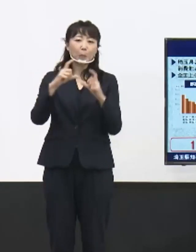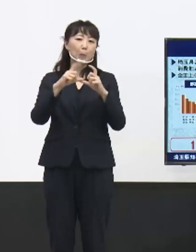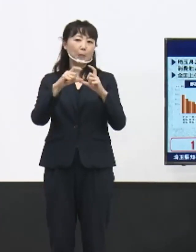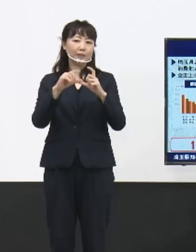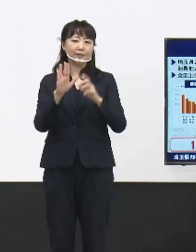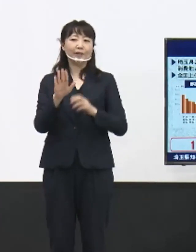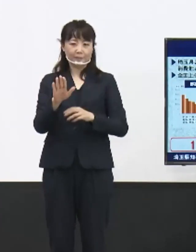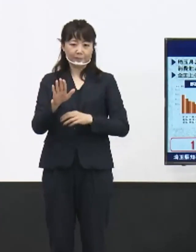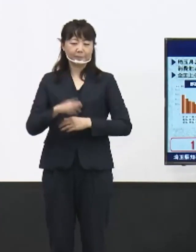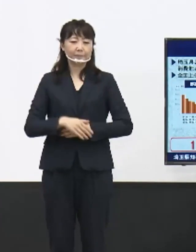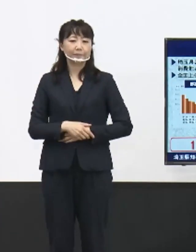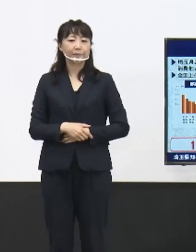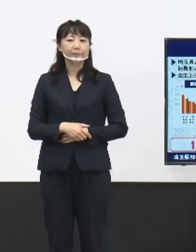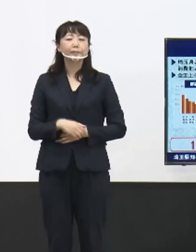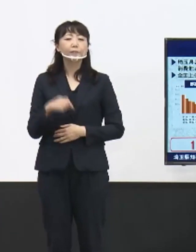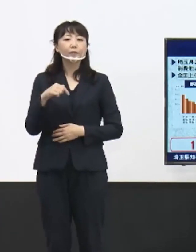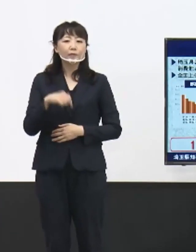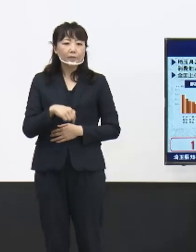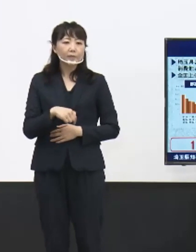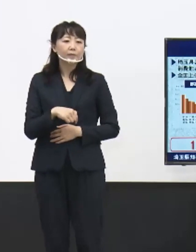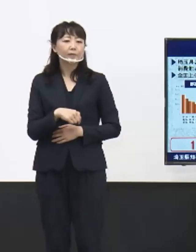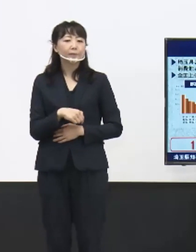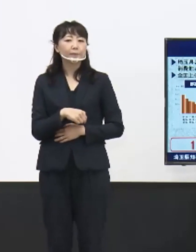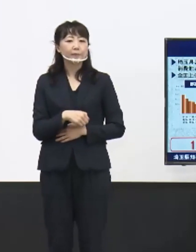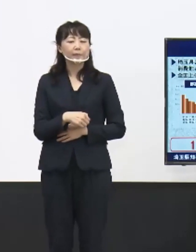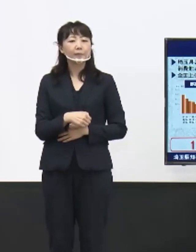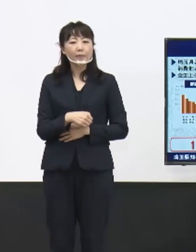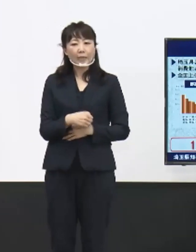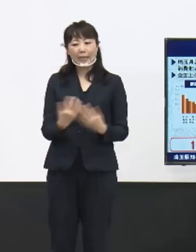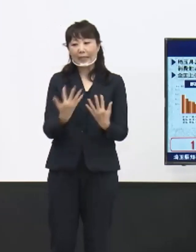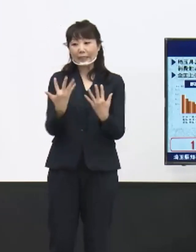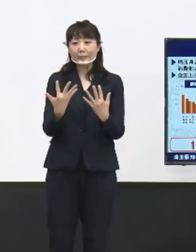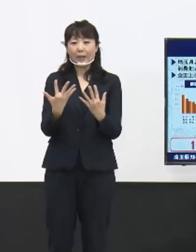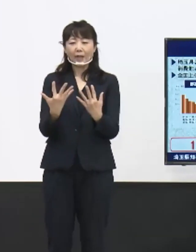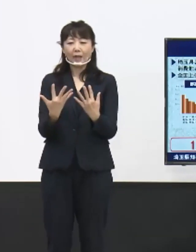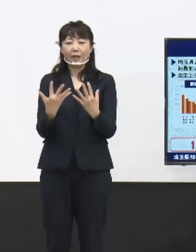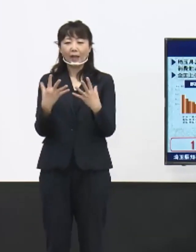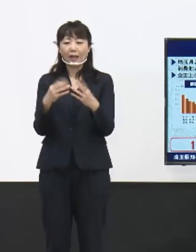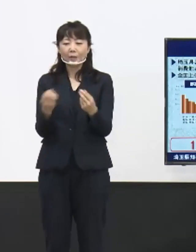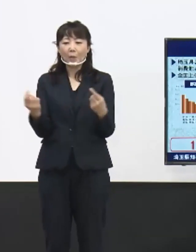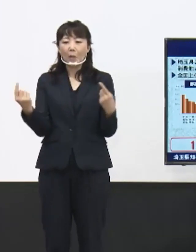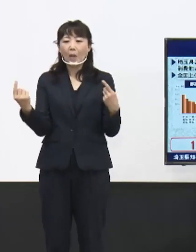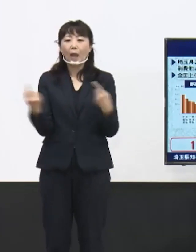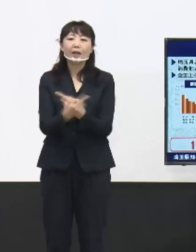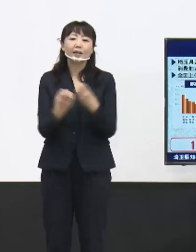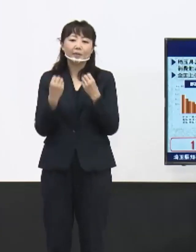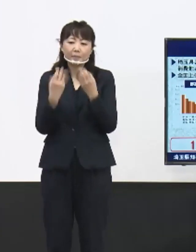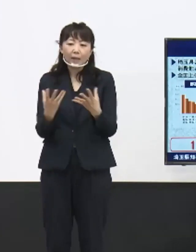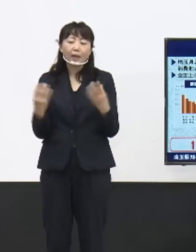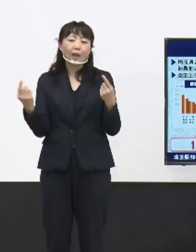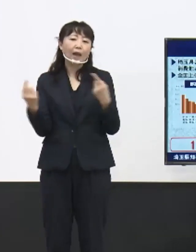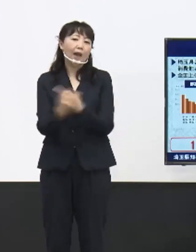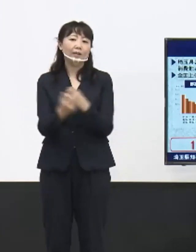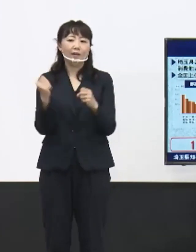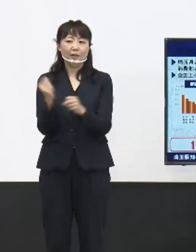しています。で、そんな中で芝生の張り替え工事を本来、やらなければいけなかったわけですけれども、これを